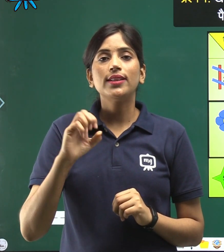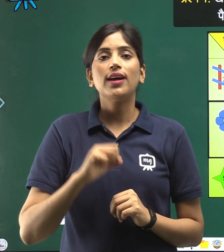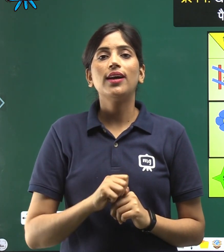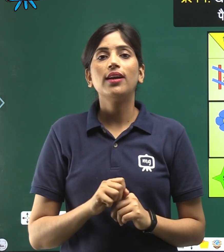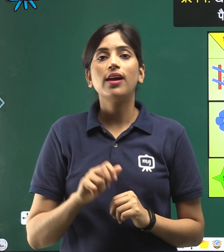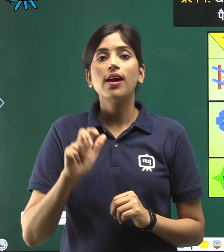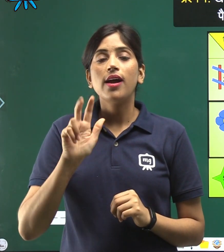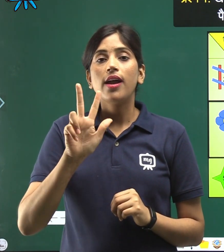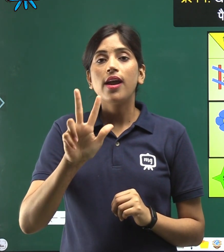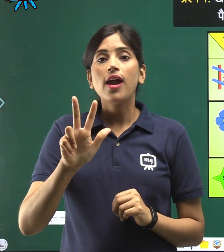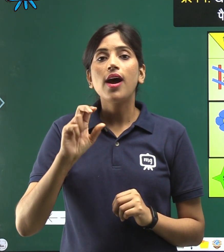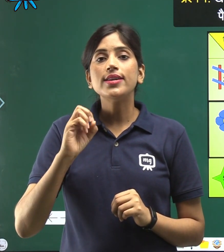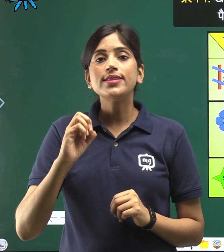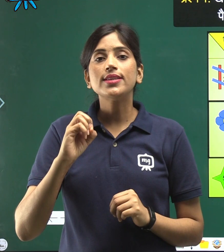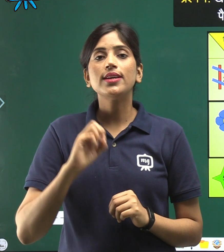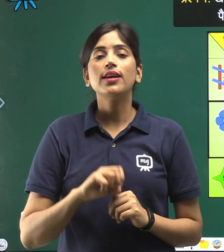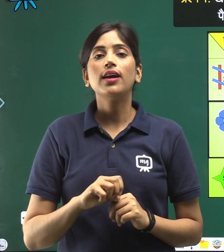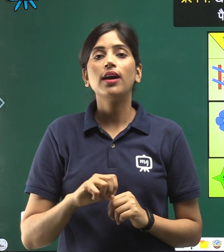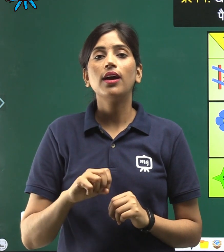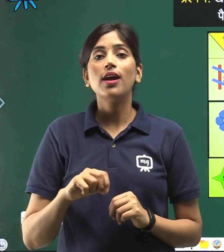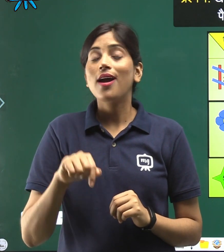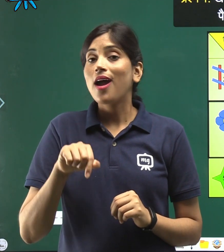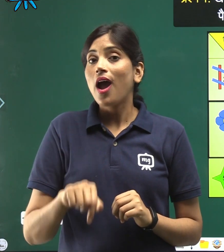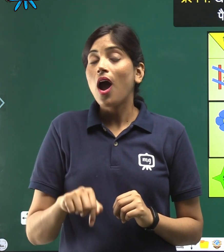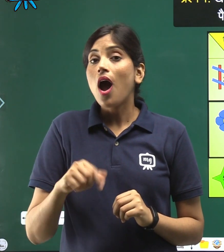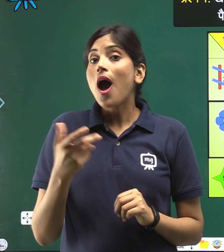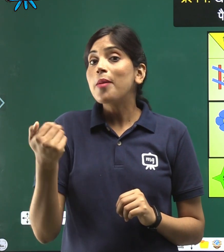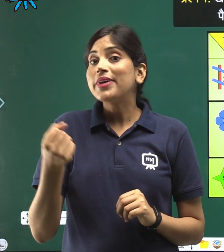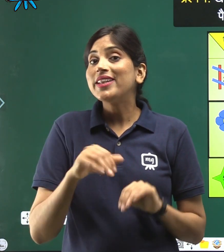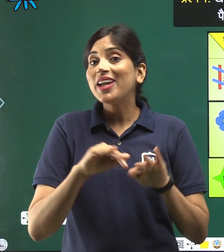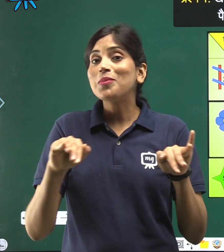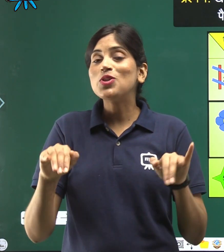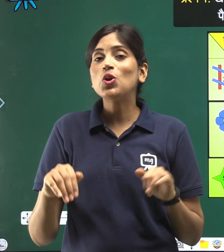70 80। अब कितने आएंगे बच्चों?